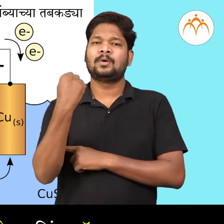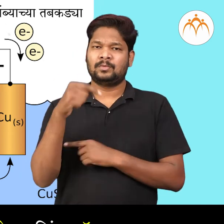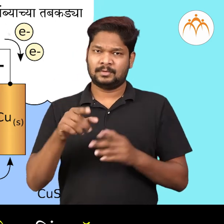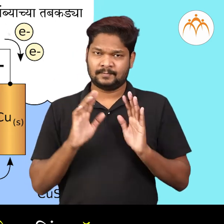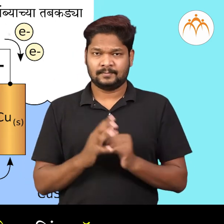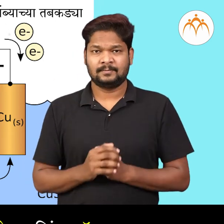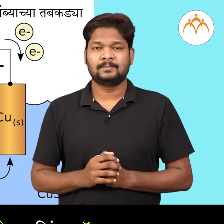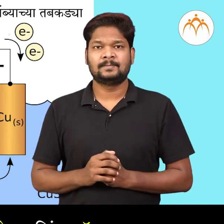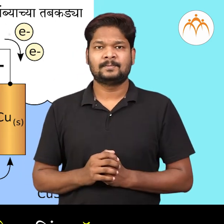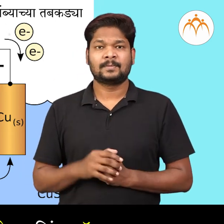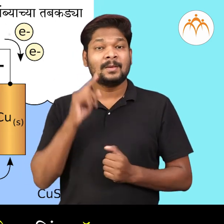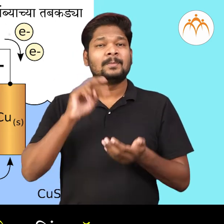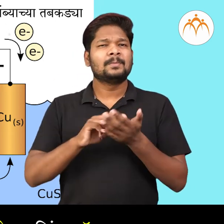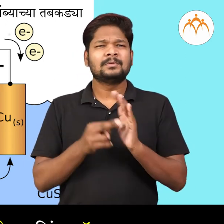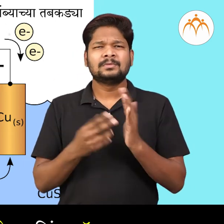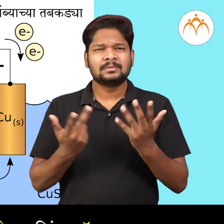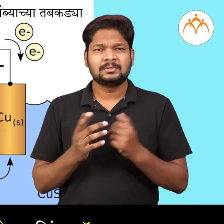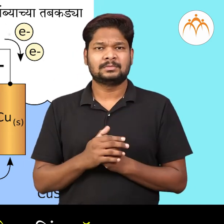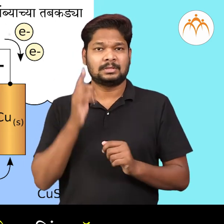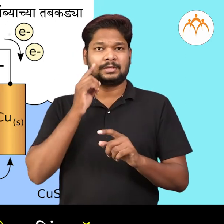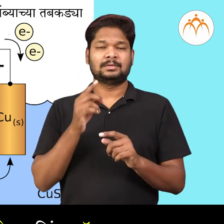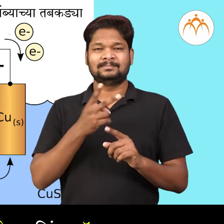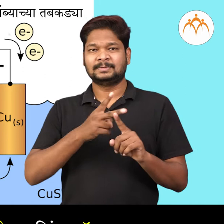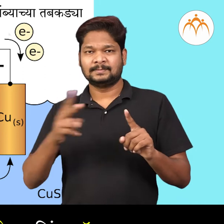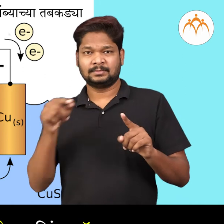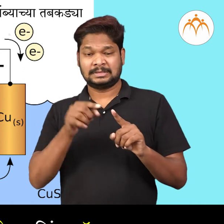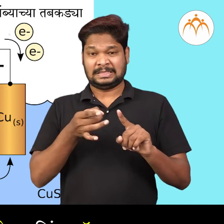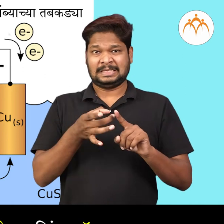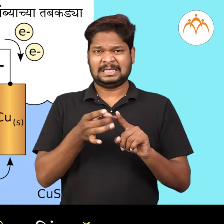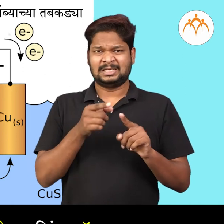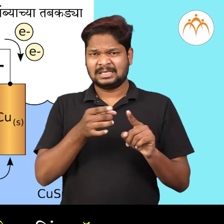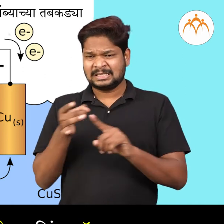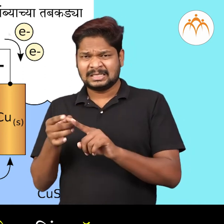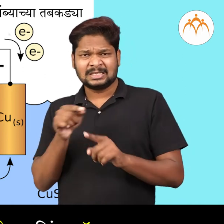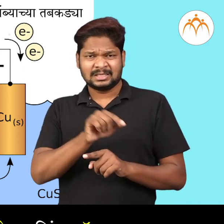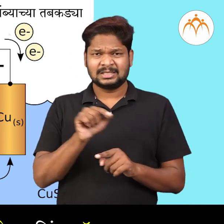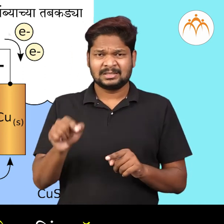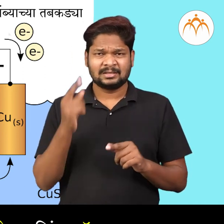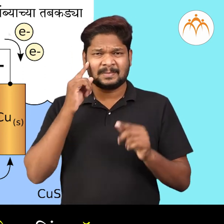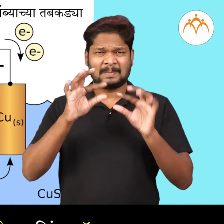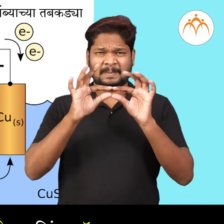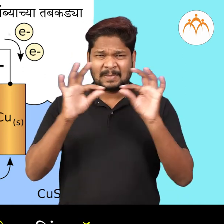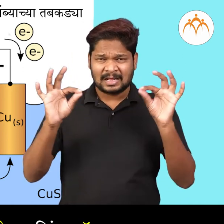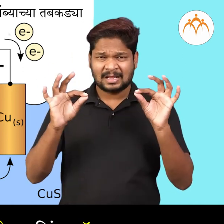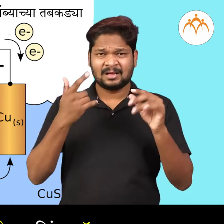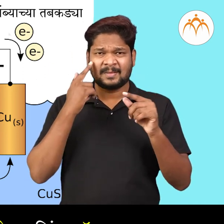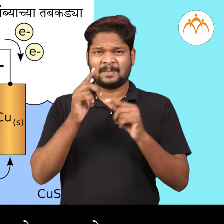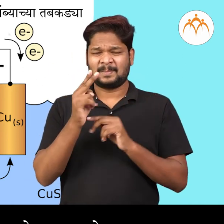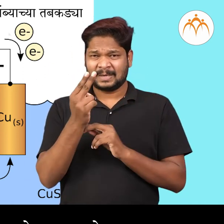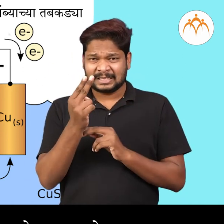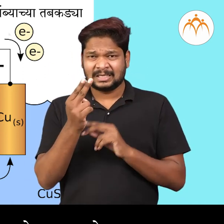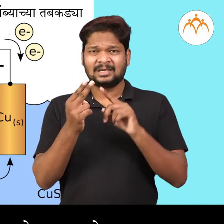मध्य बिंदु एक प्लेट रोड तक